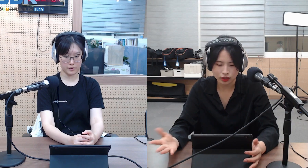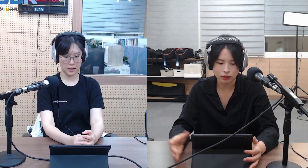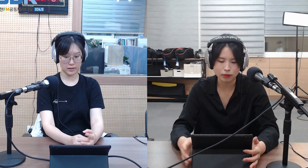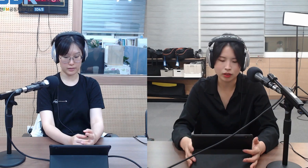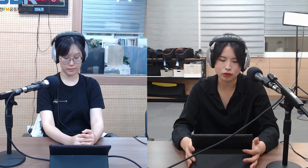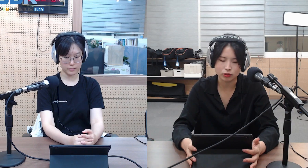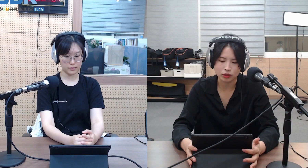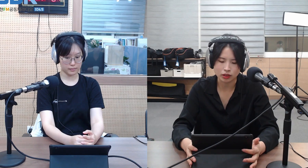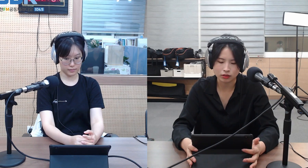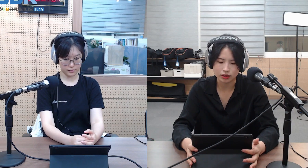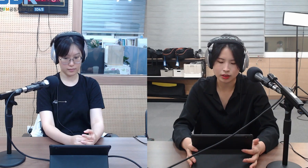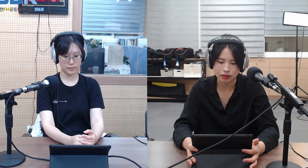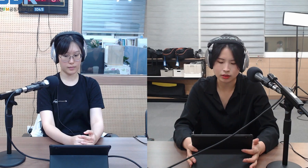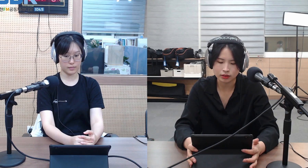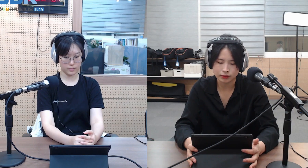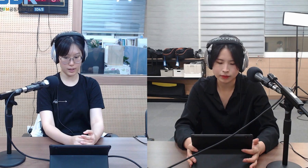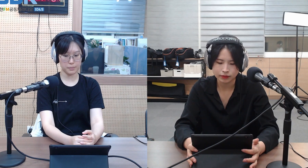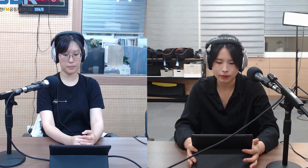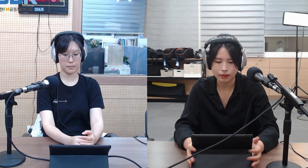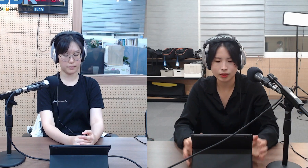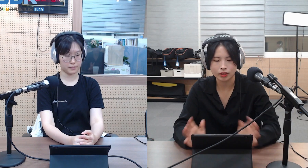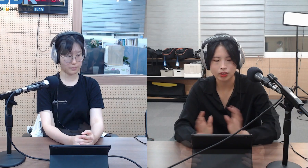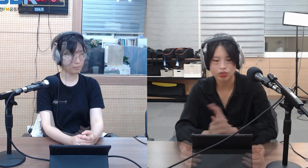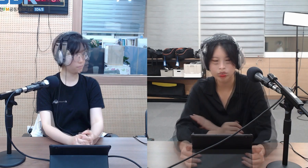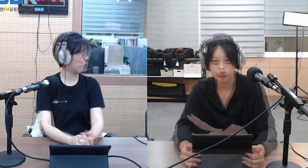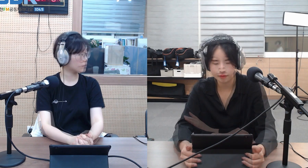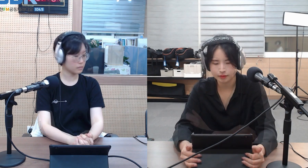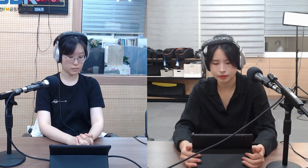손님 해주시면 될 것 같아요. 네. 네.